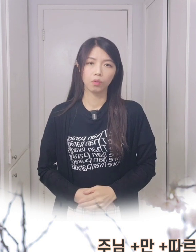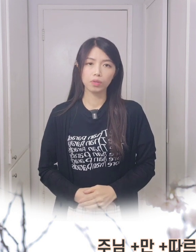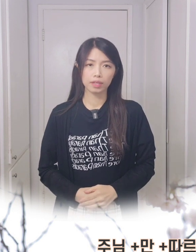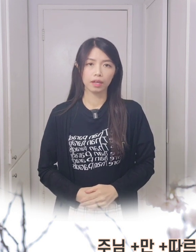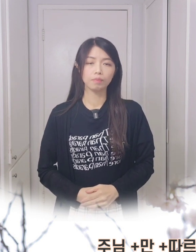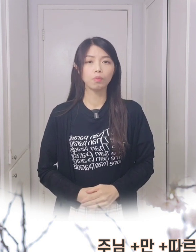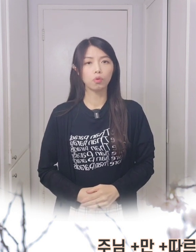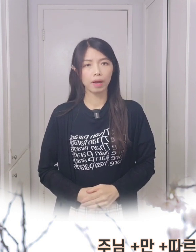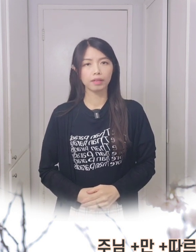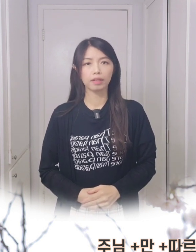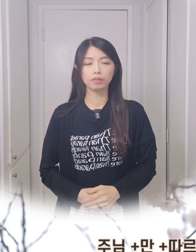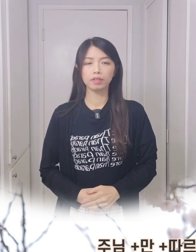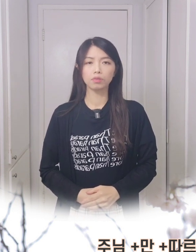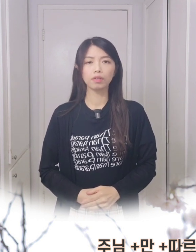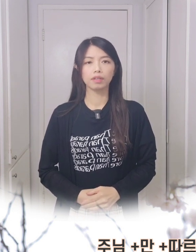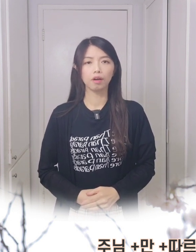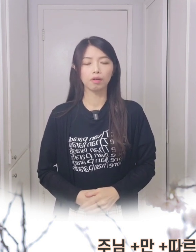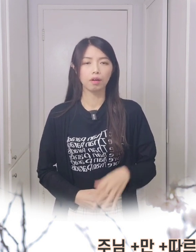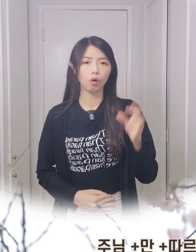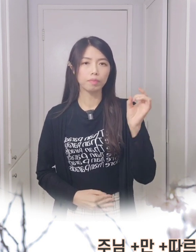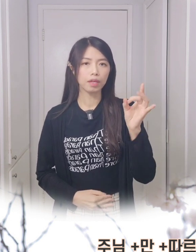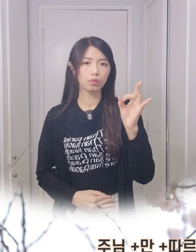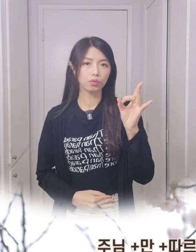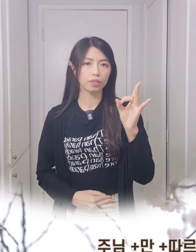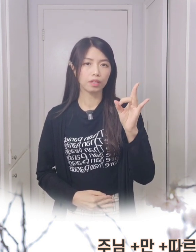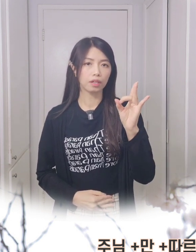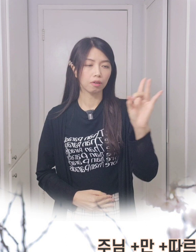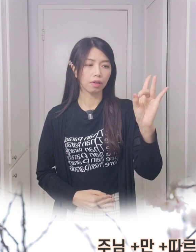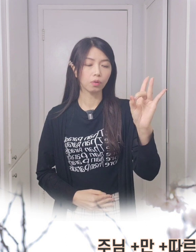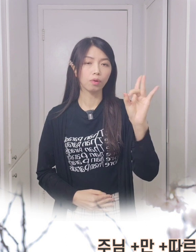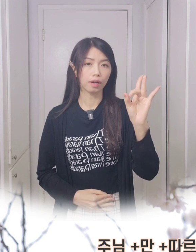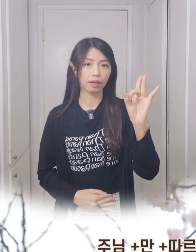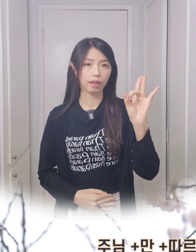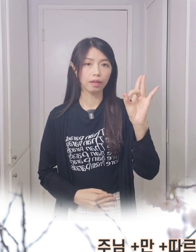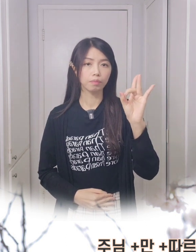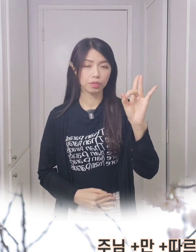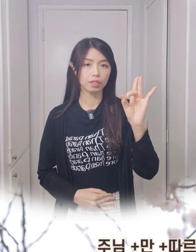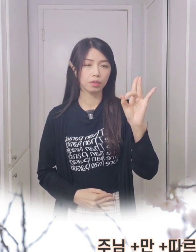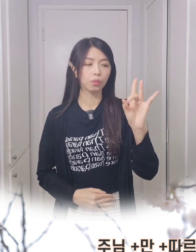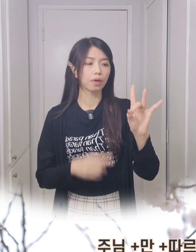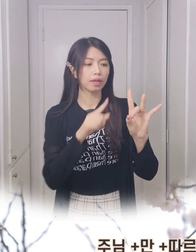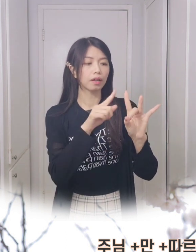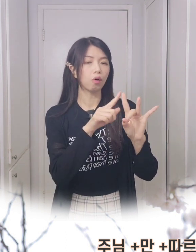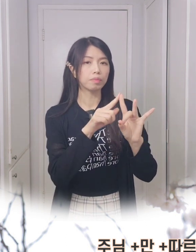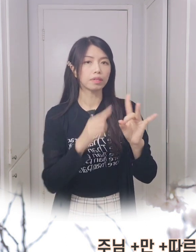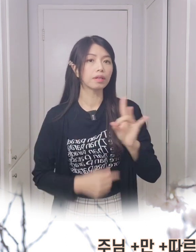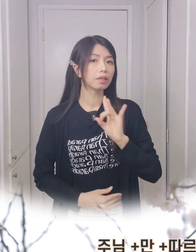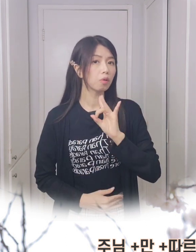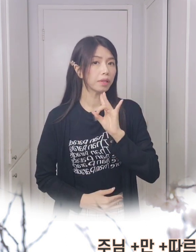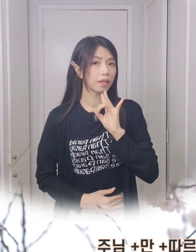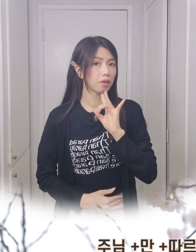오직 뭐뭐만 이런 뜻의 수어는요. 엄지하고 중지를 이렇게 동그랗게 붙이시고 이